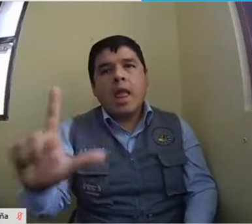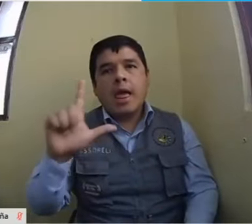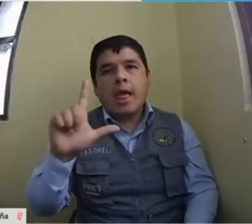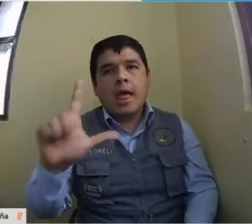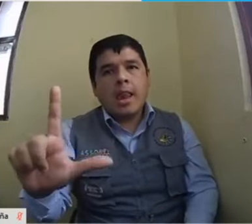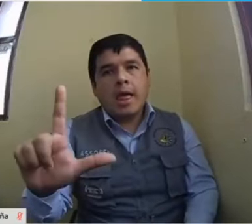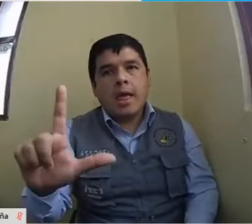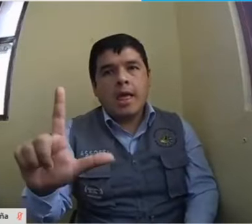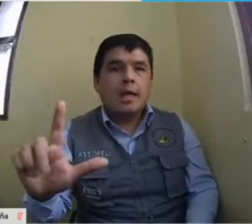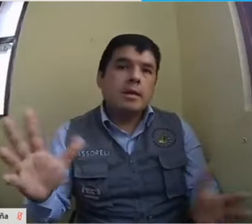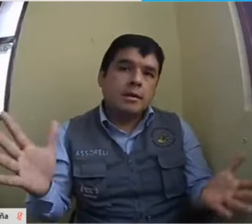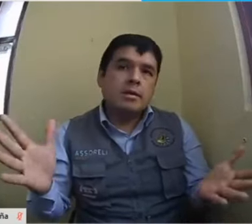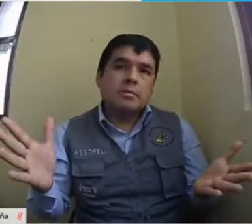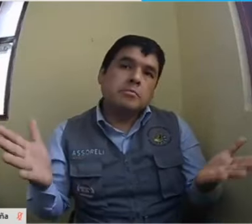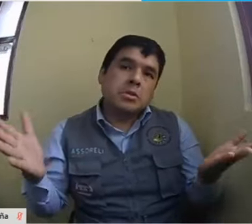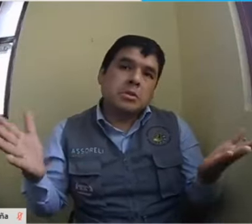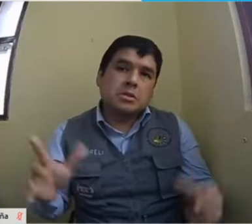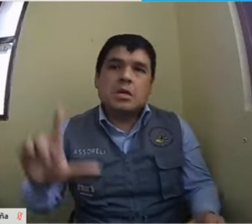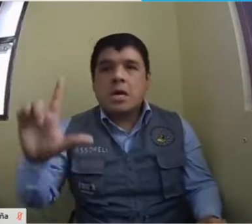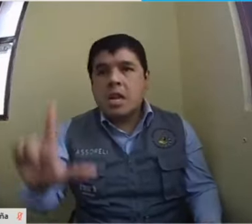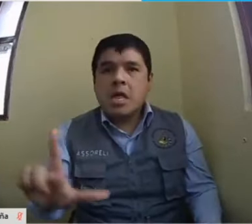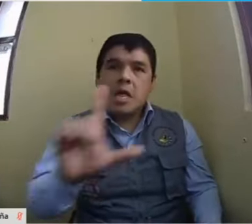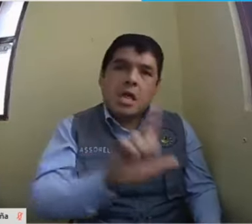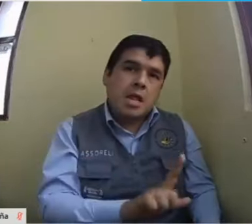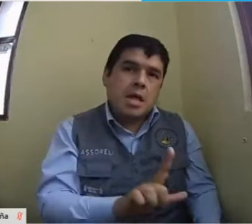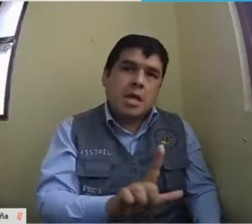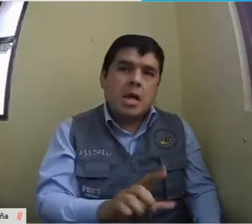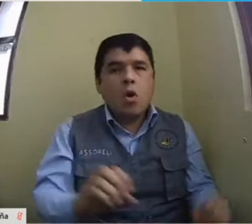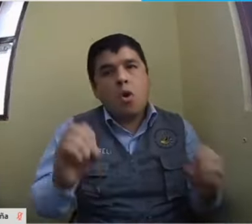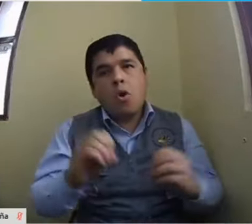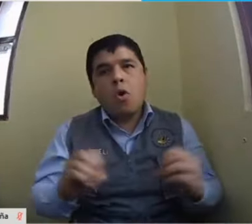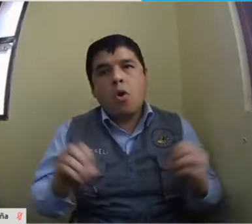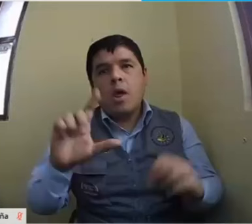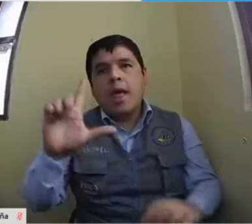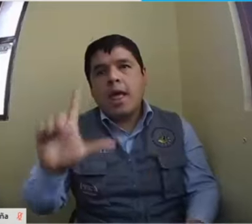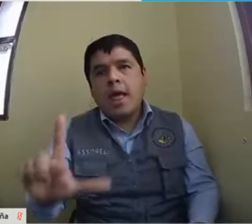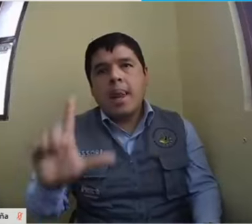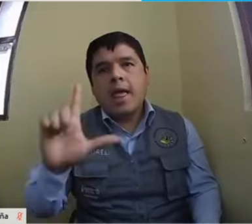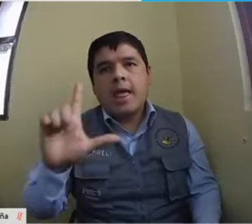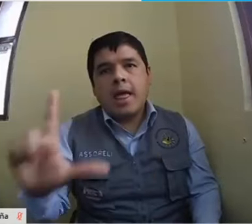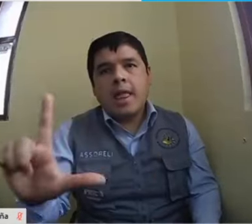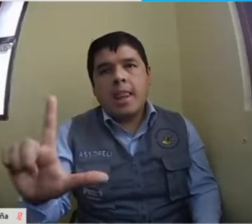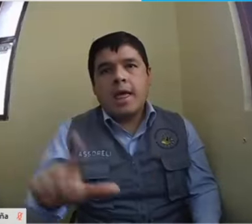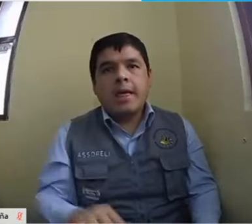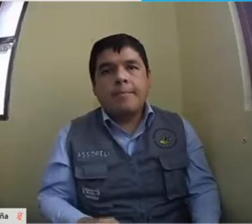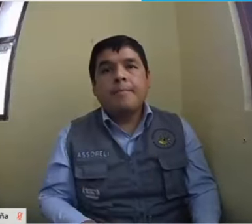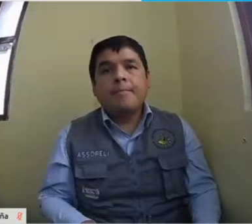cuando es doble L, se hacen dos movimientos, para adelante o a los costados,